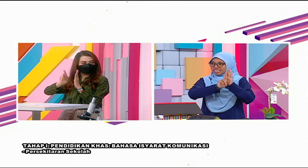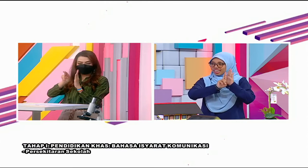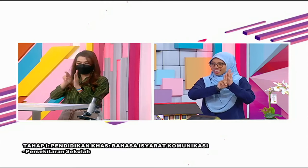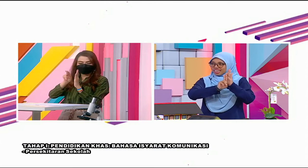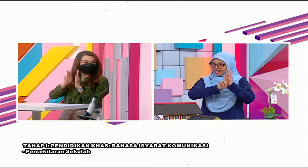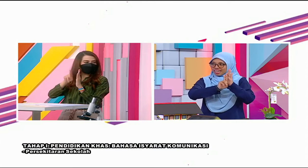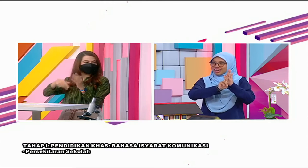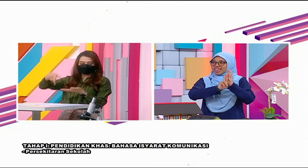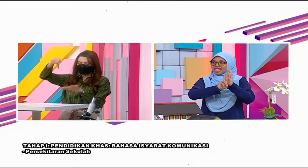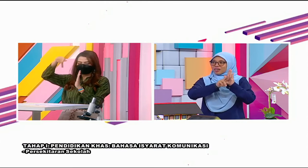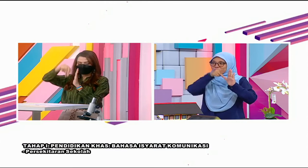Sini. Okey.